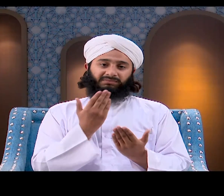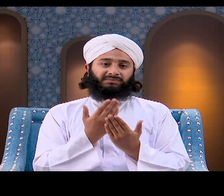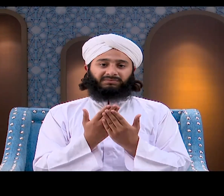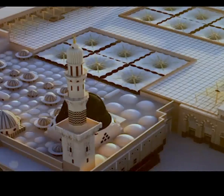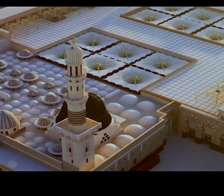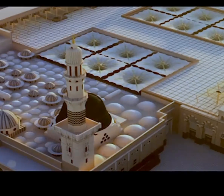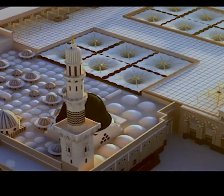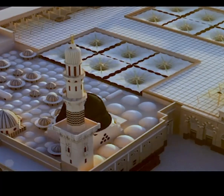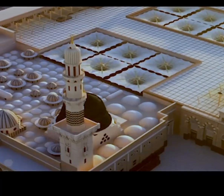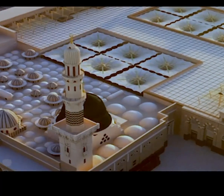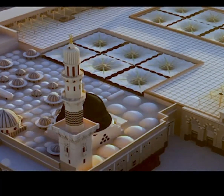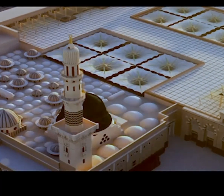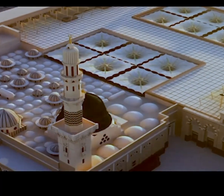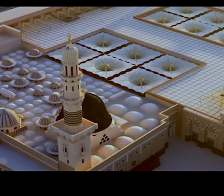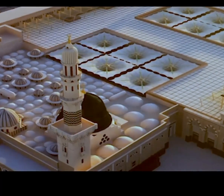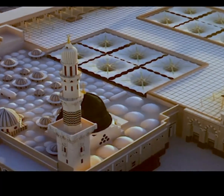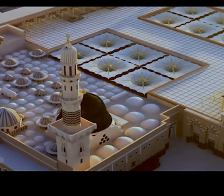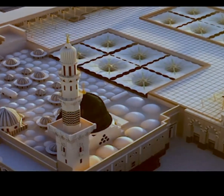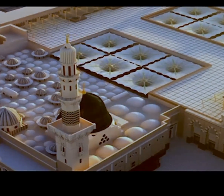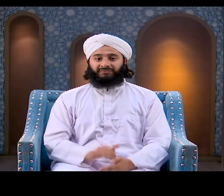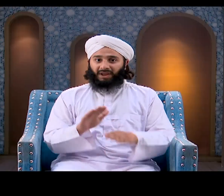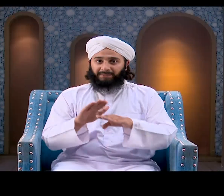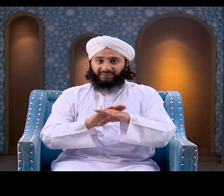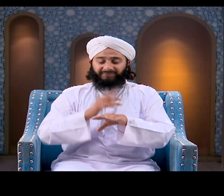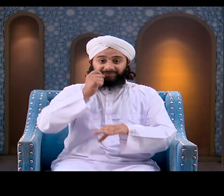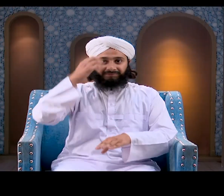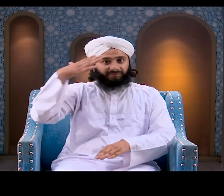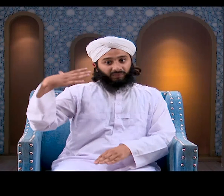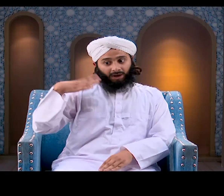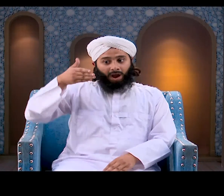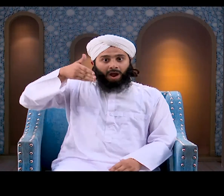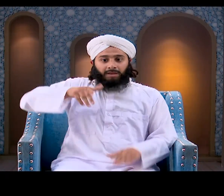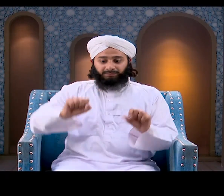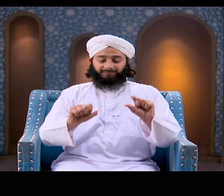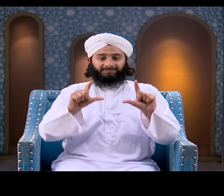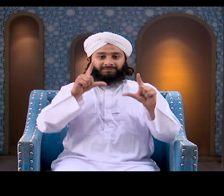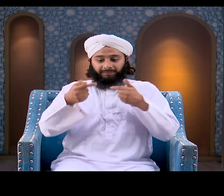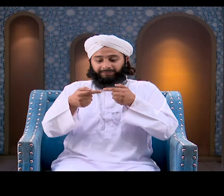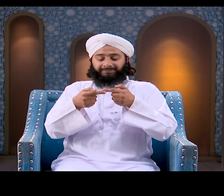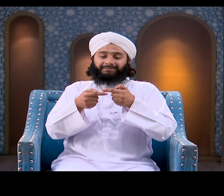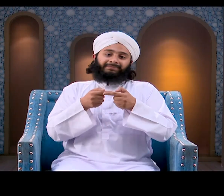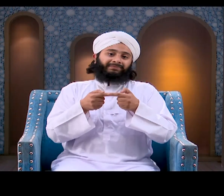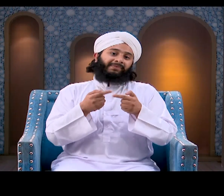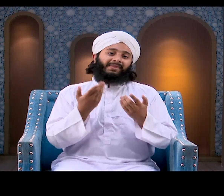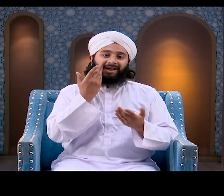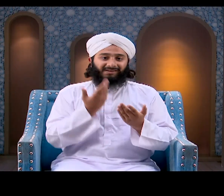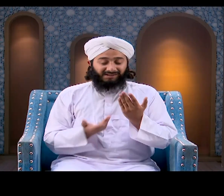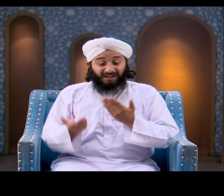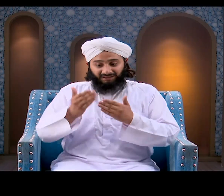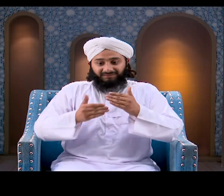الامین صلی اللہ علیہ وآلہ وسلم۔ پیارے پیارے اسلامی بھائیوں، آج کے پروگرام کا وقت اختتام کی طرف بڑھ رہا ہے۔ آئندہ ایک